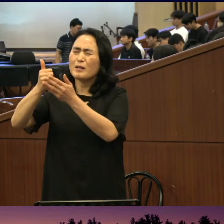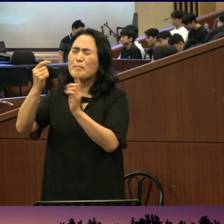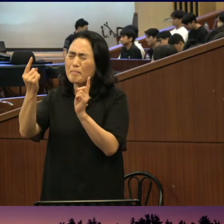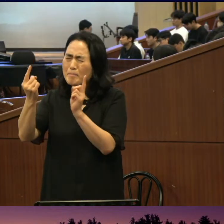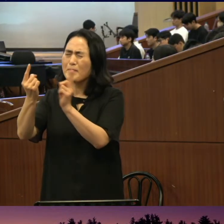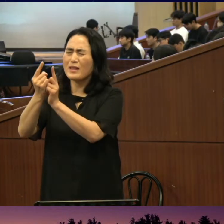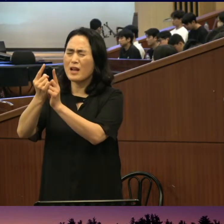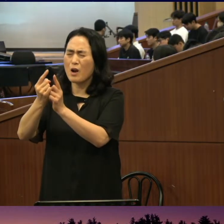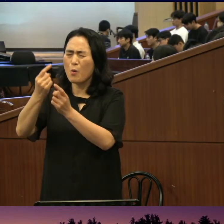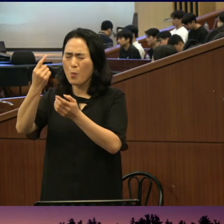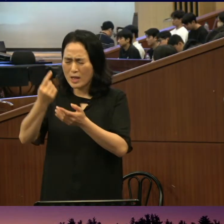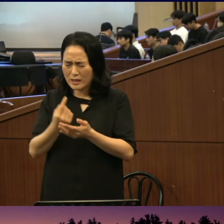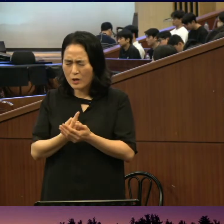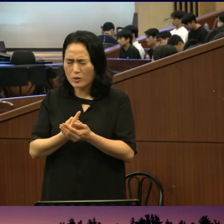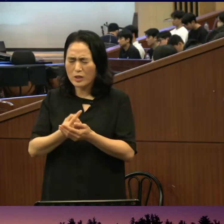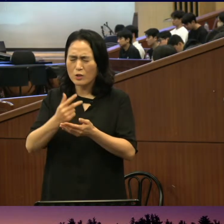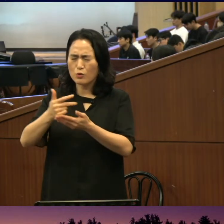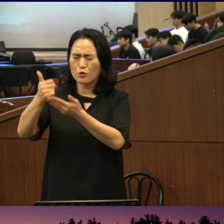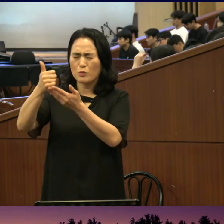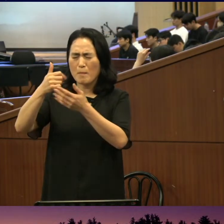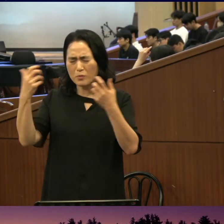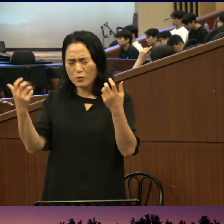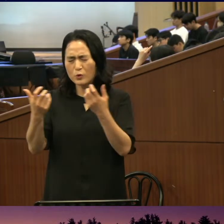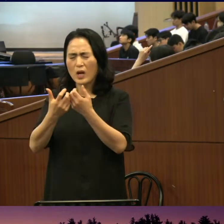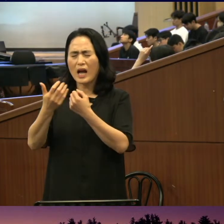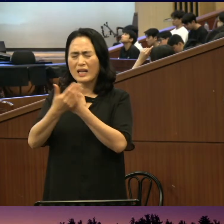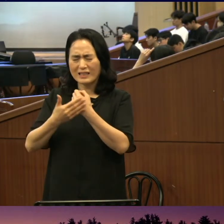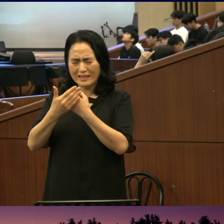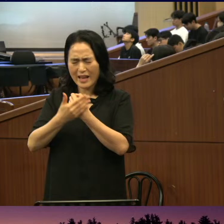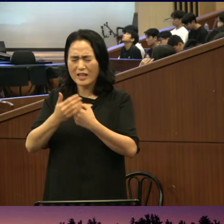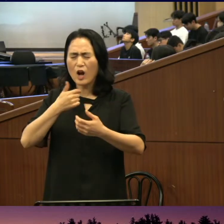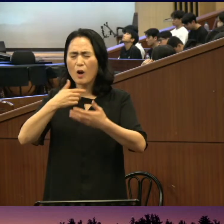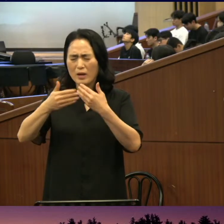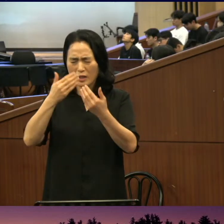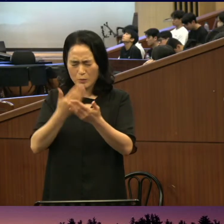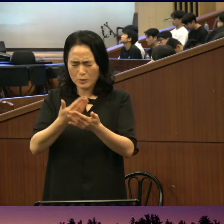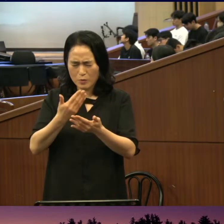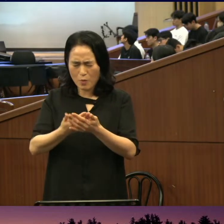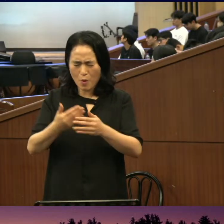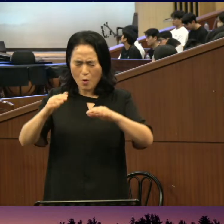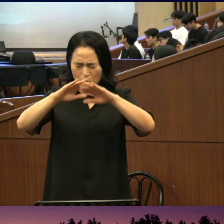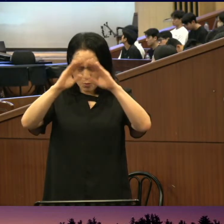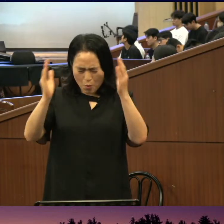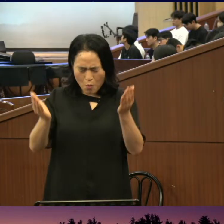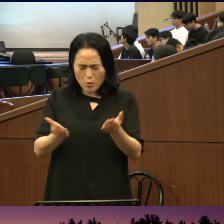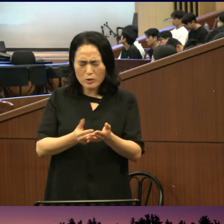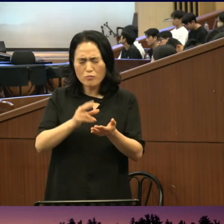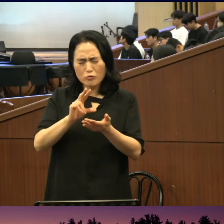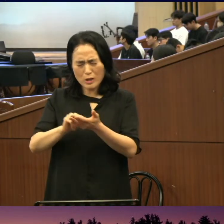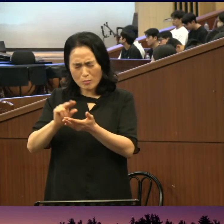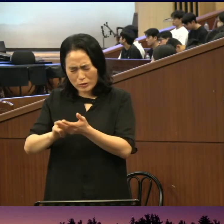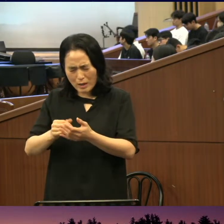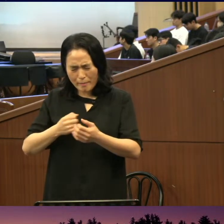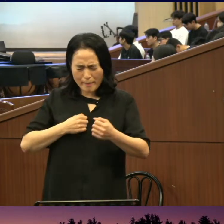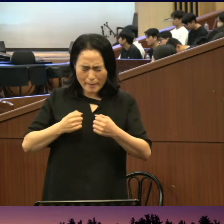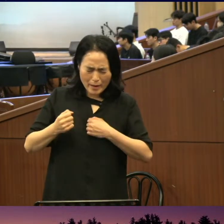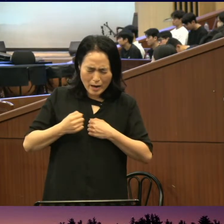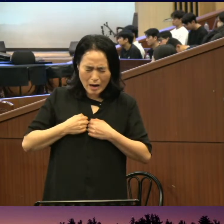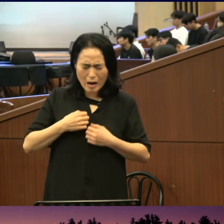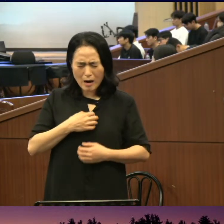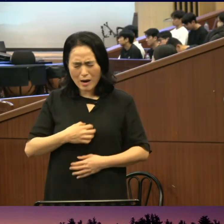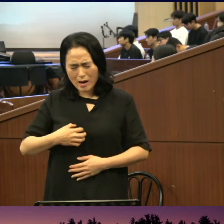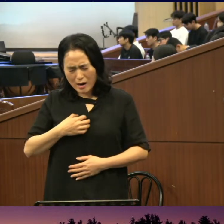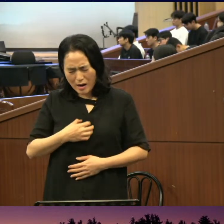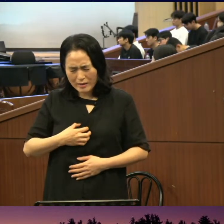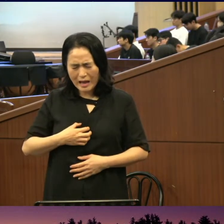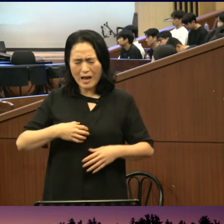은혜를 우리가 경험하게 하시고 우리의 모든 문제, 사건, 어려운 모든 그 염려와